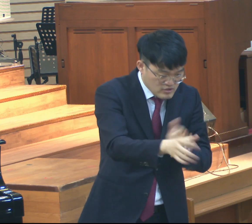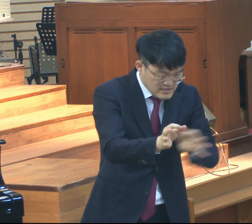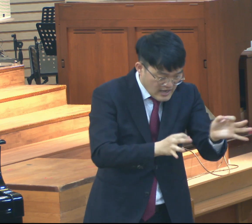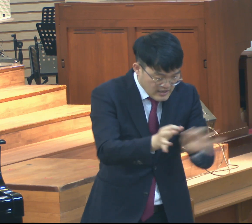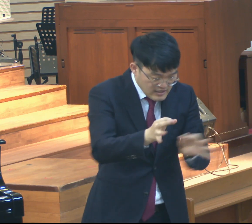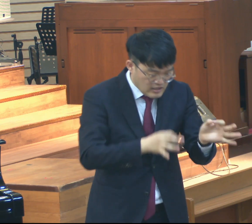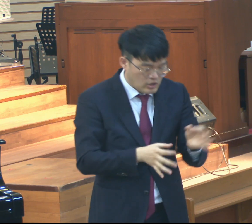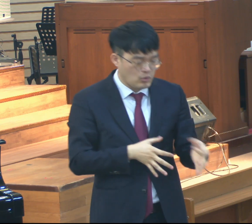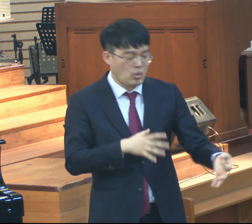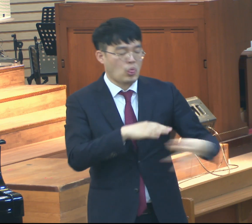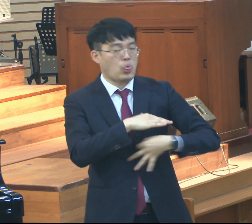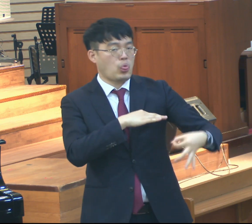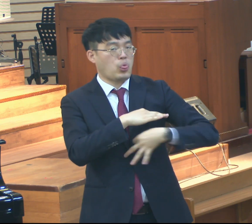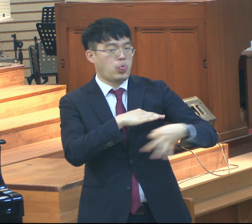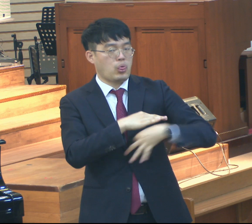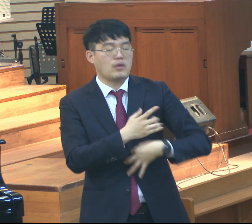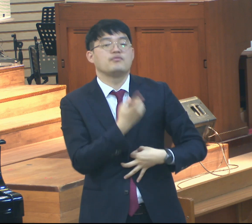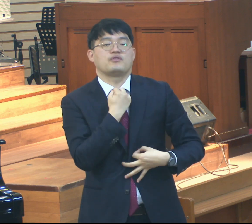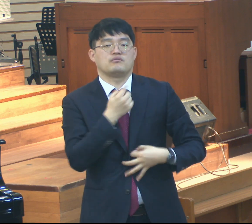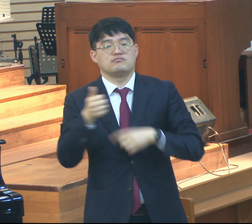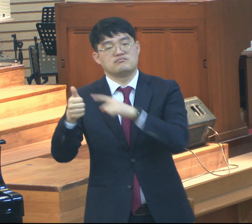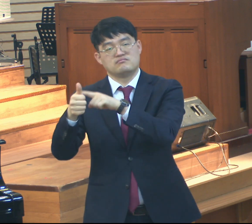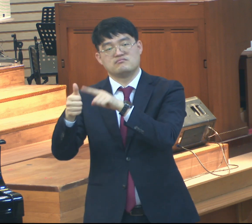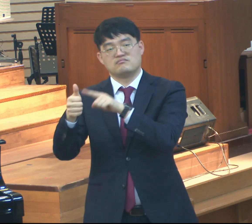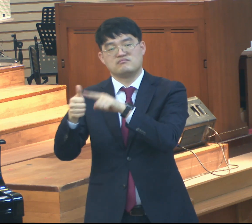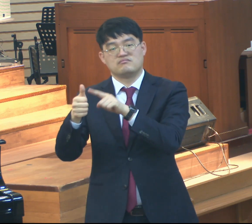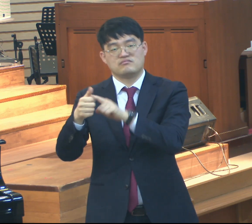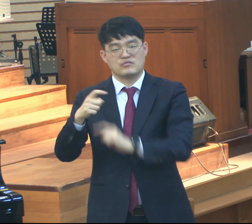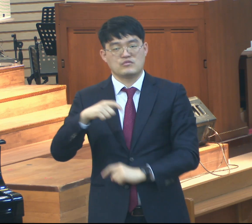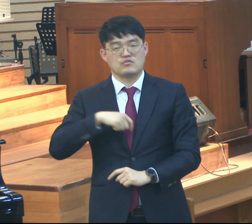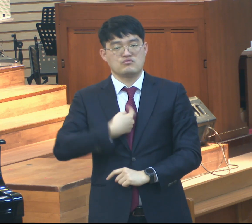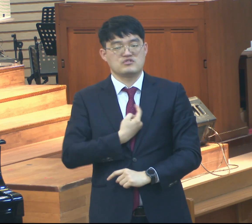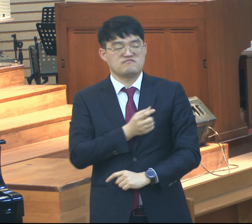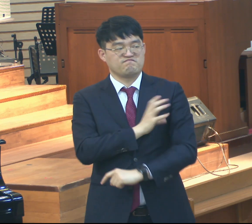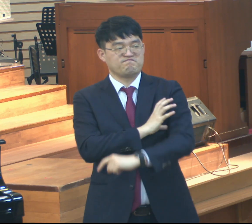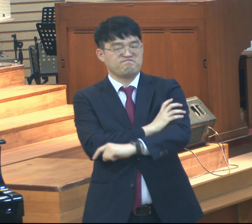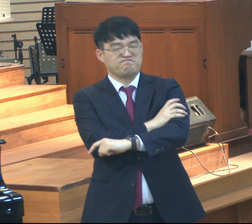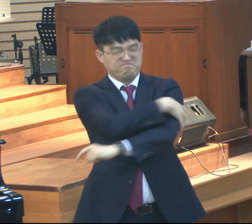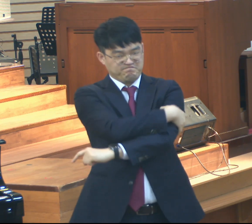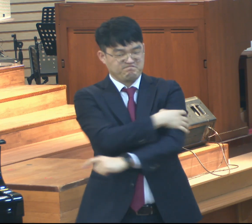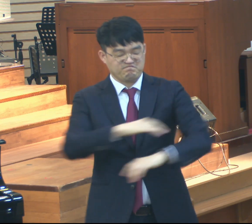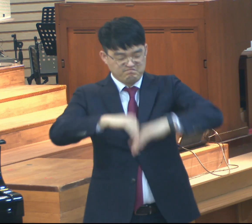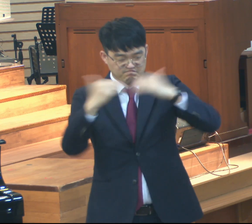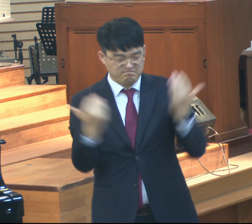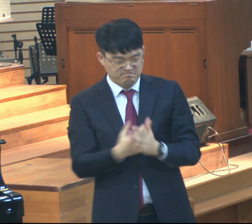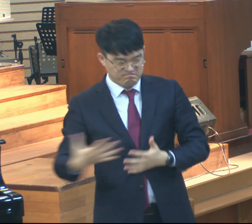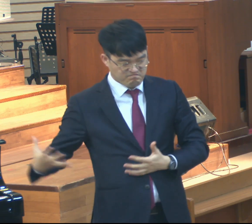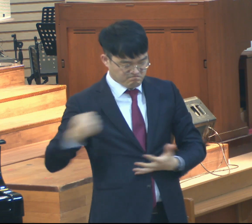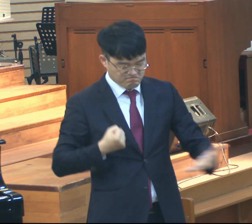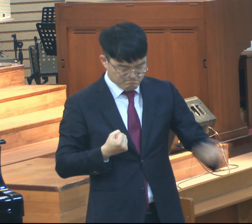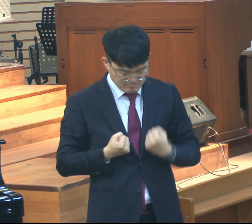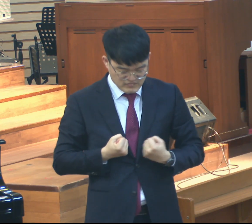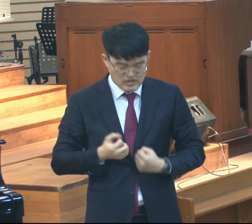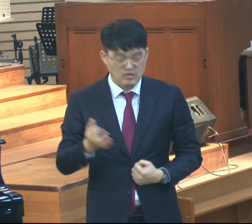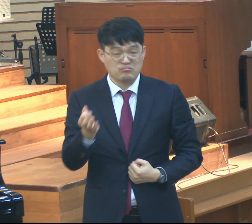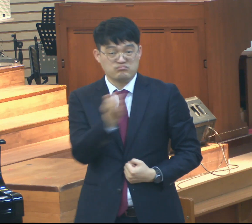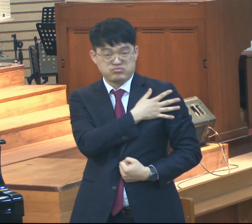것입니다. 독점권을 행사하면서 부를 쌓아갔습니다. 탈무드에도 안나스에 대한 기록이